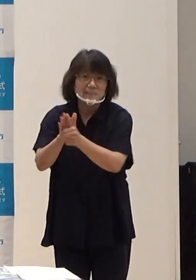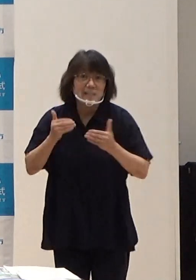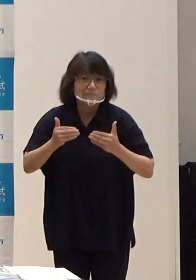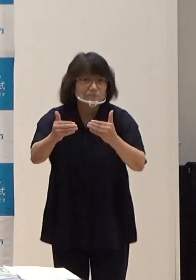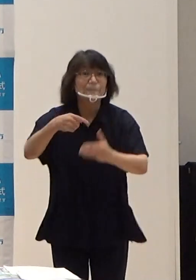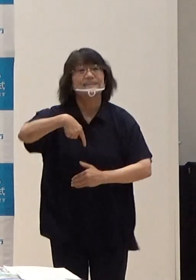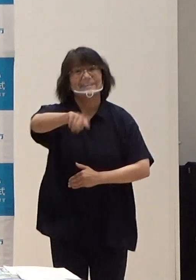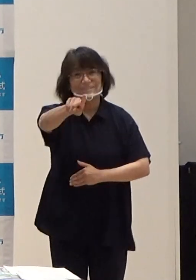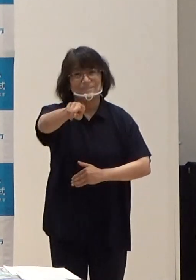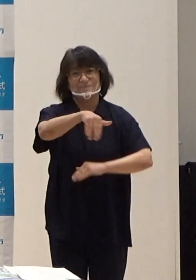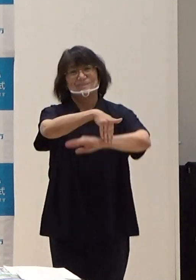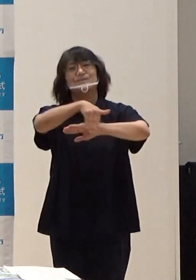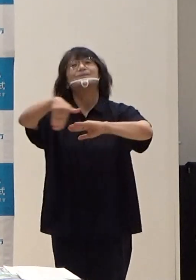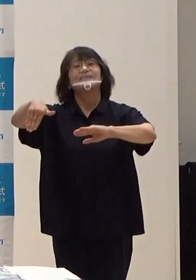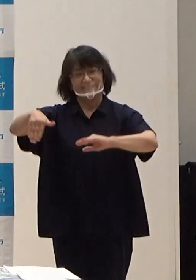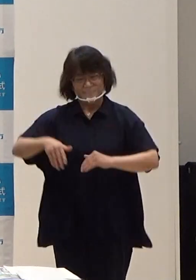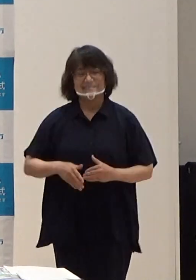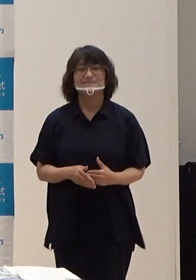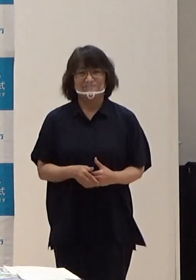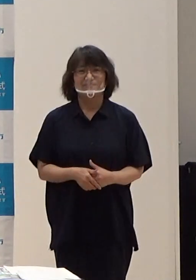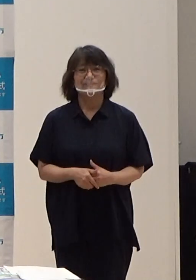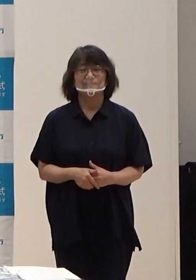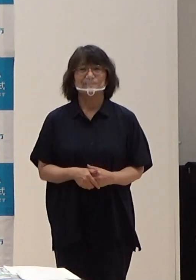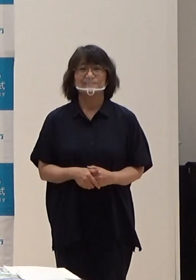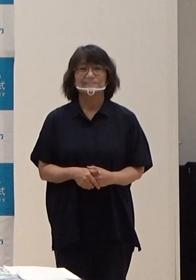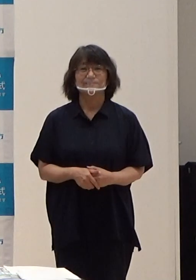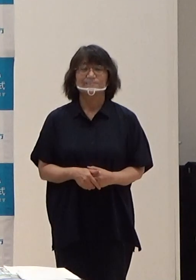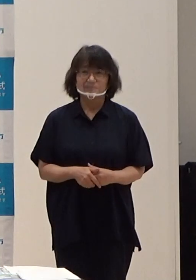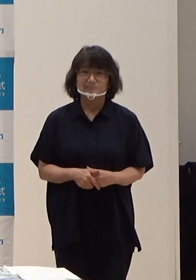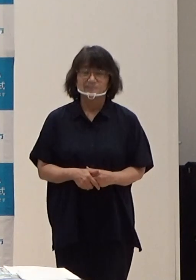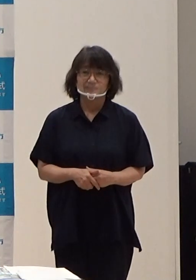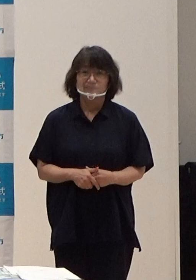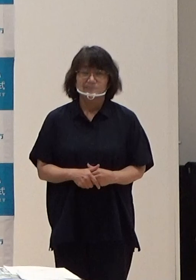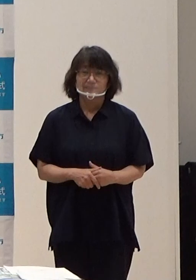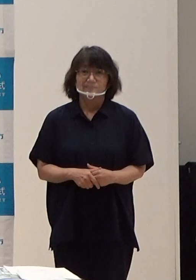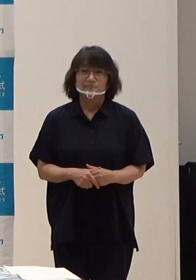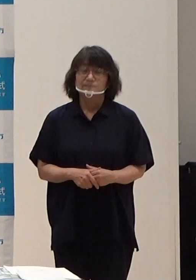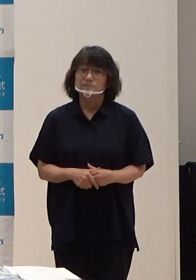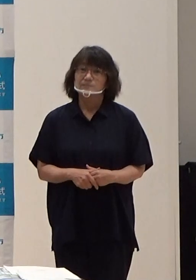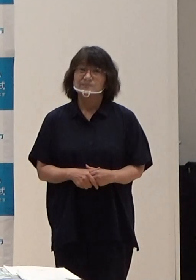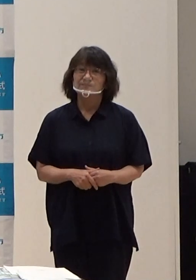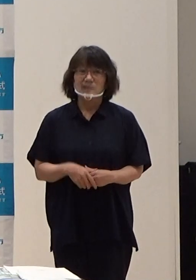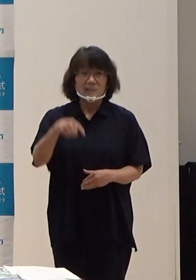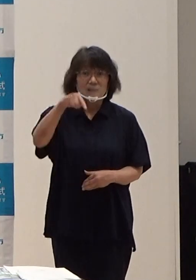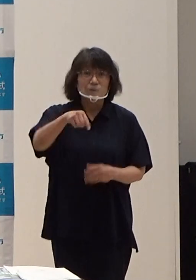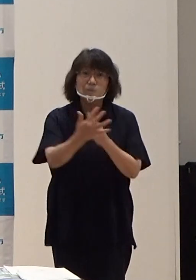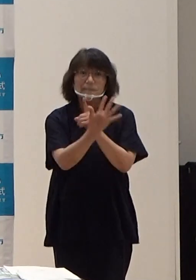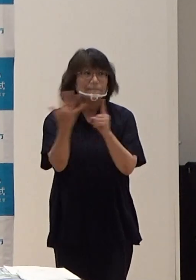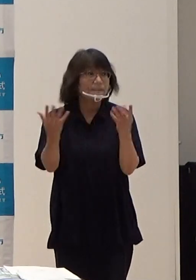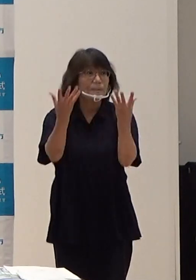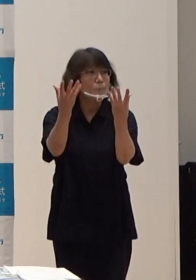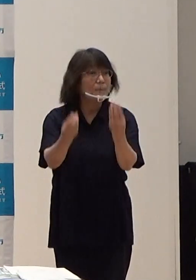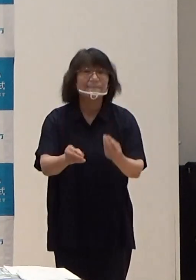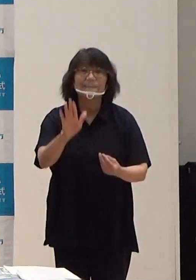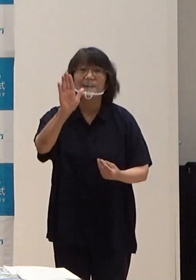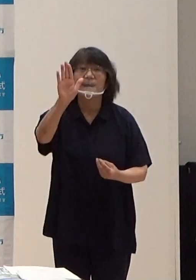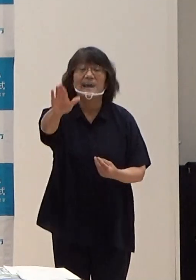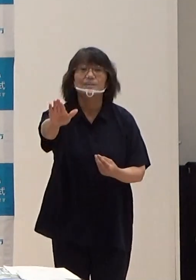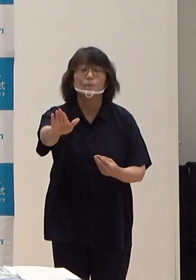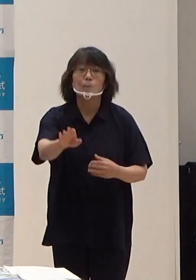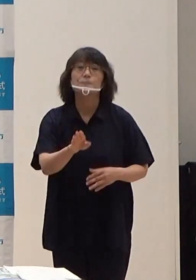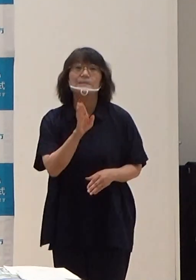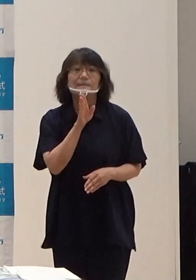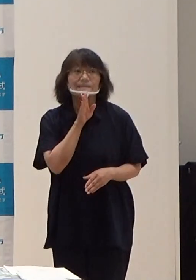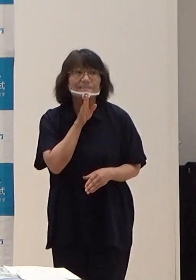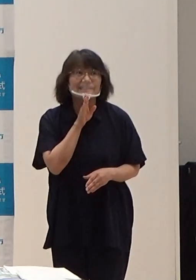てこのプロジェクトに取り組むことをしております。なお会見終わらせていただいた後ですね、実際